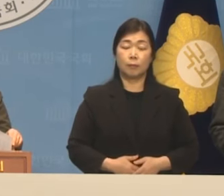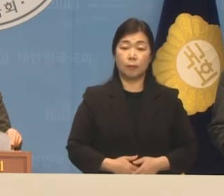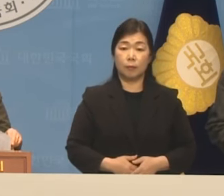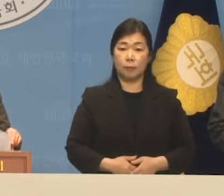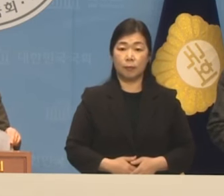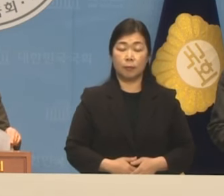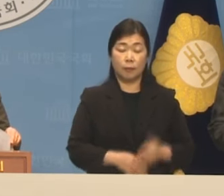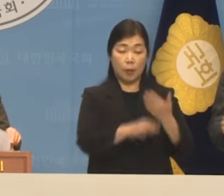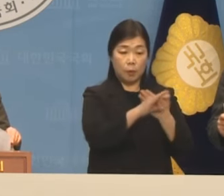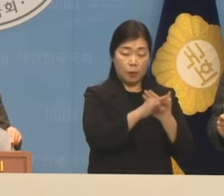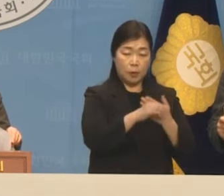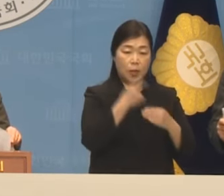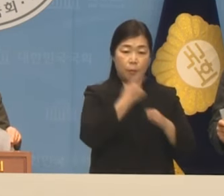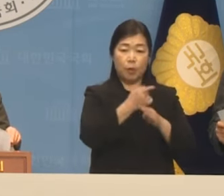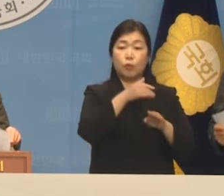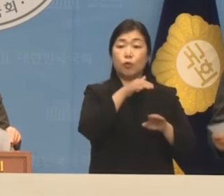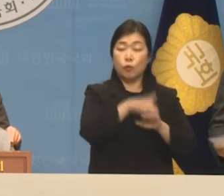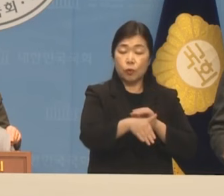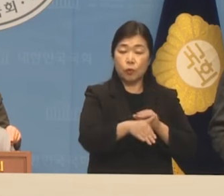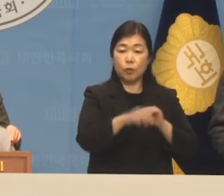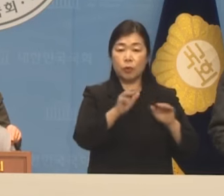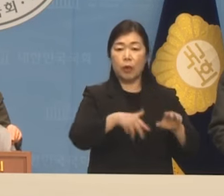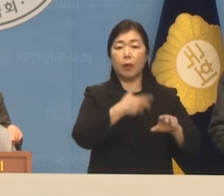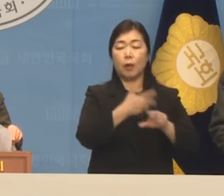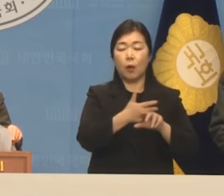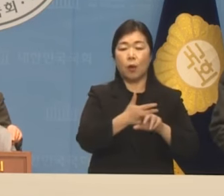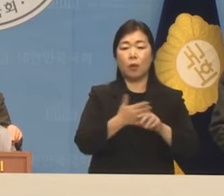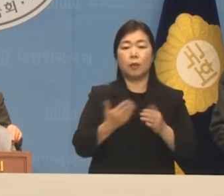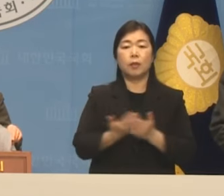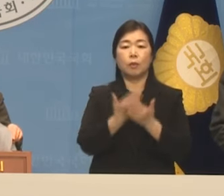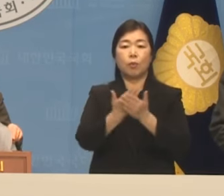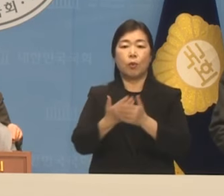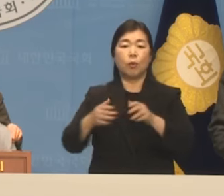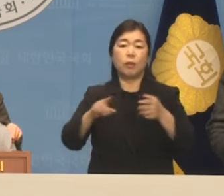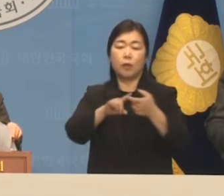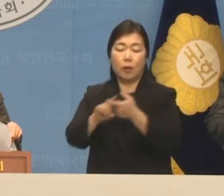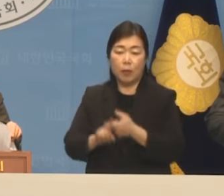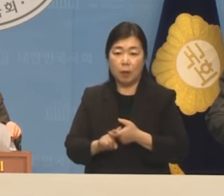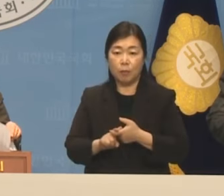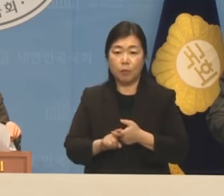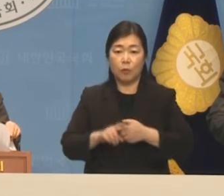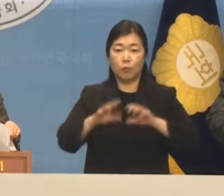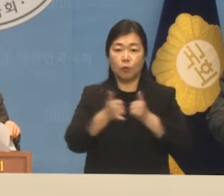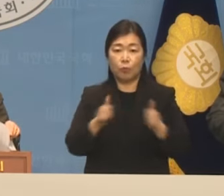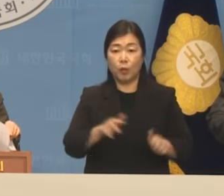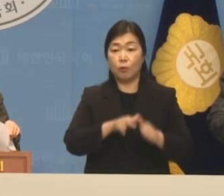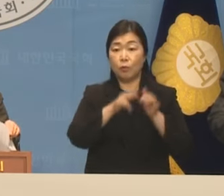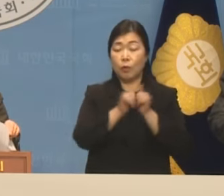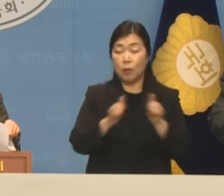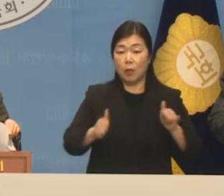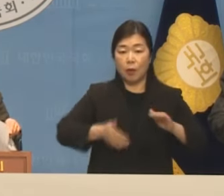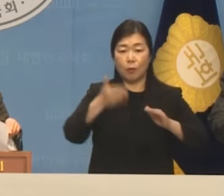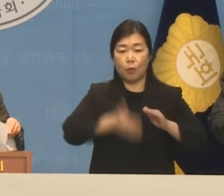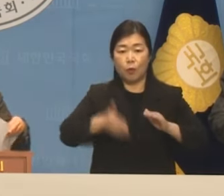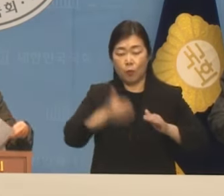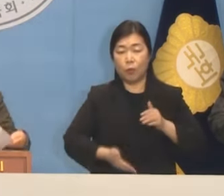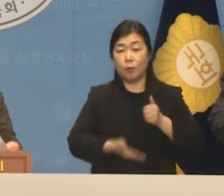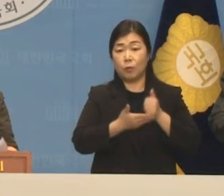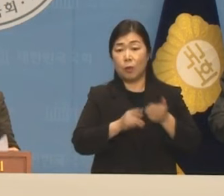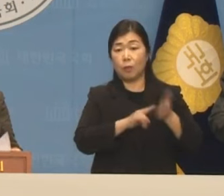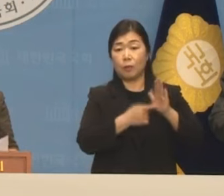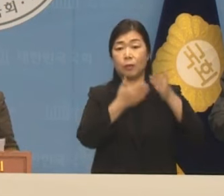4층 민주개혁진보연합의 국민후보 공모 심사 추천 절차를 말씀드리겠습니다.